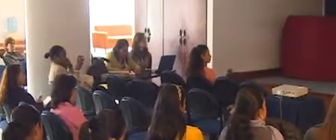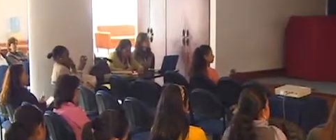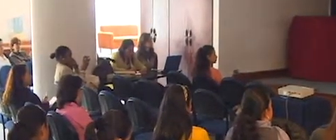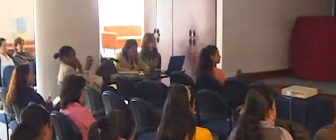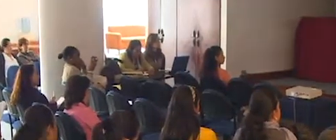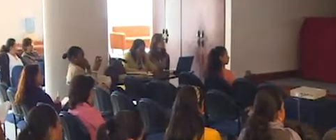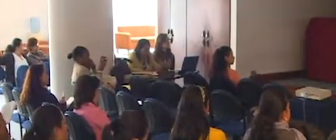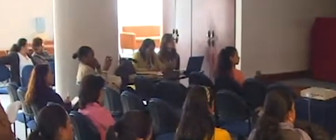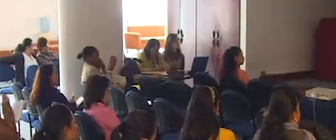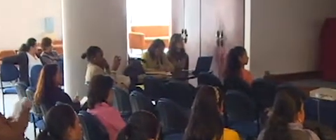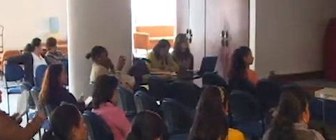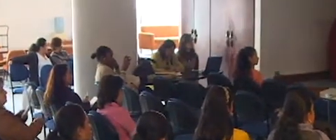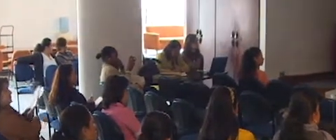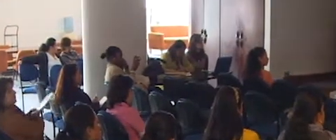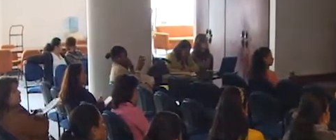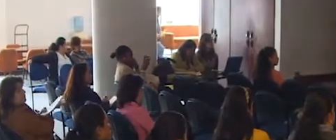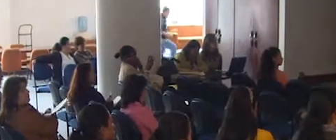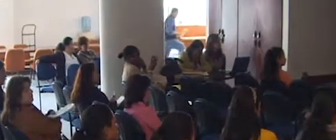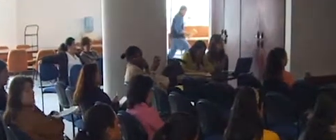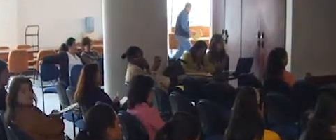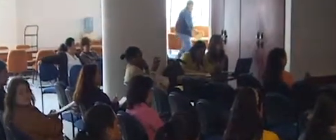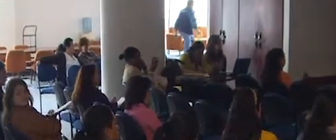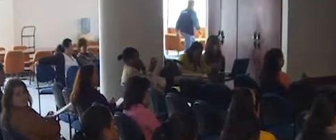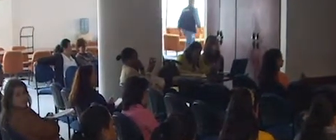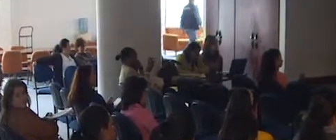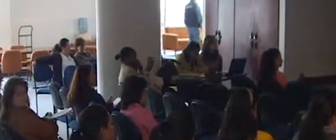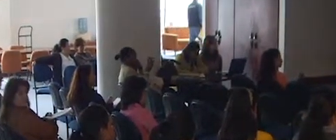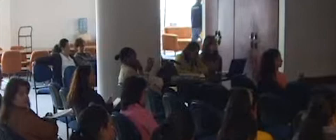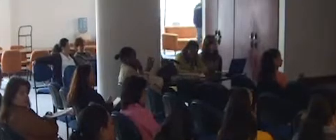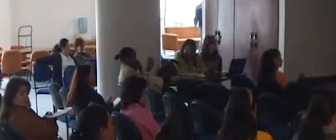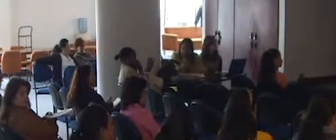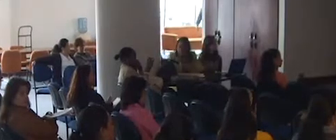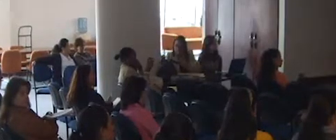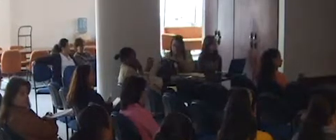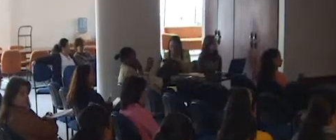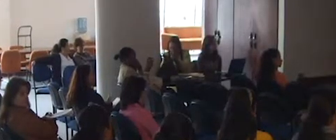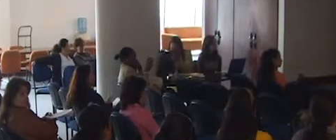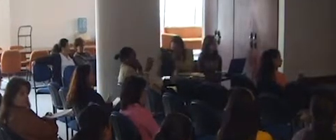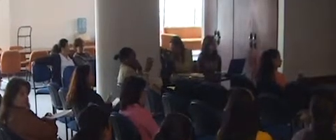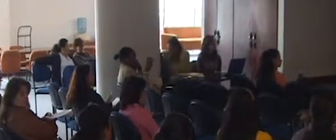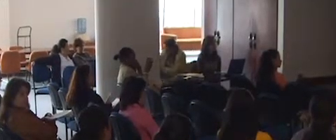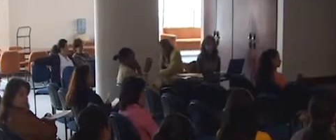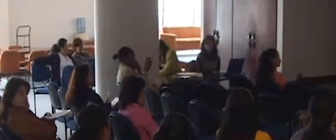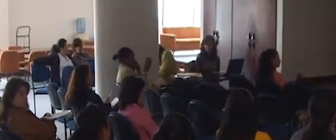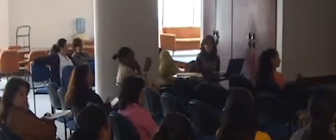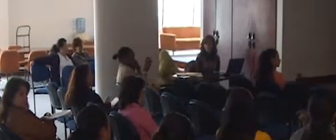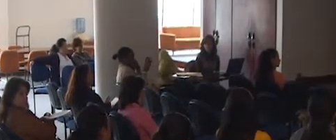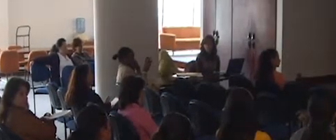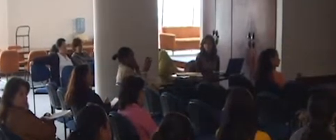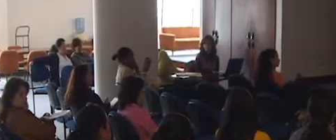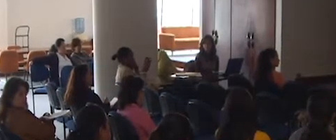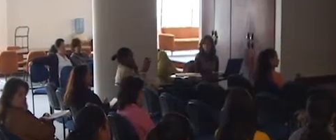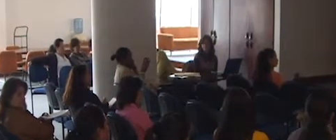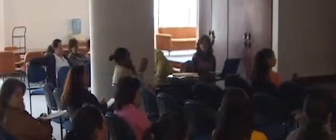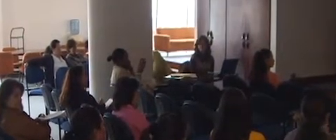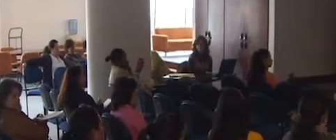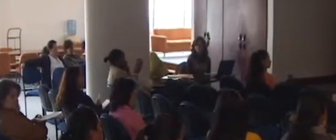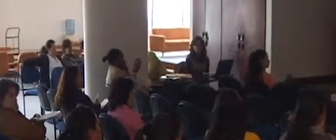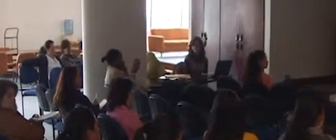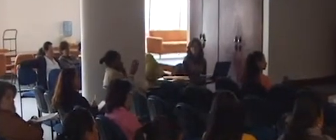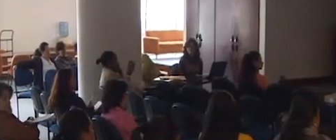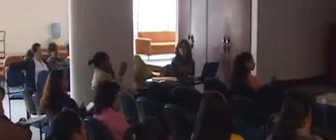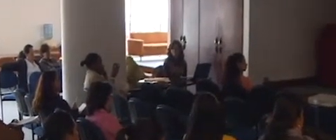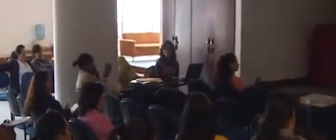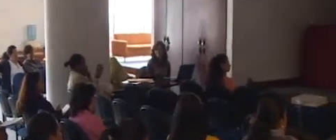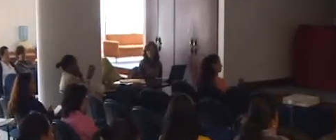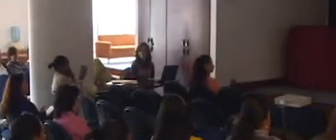abrir el debate, abrir la conversación, abrir la interlocución alrededor de lo que distintos